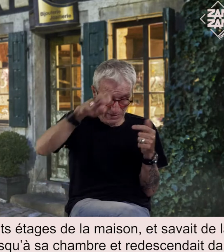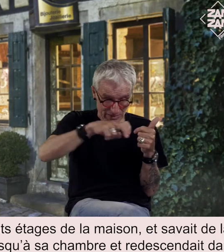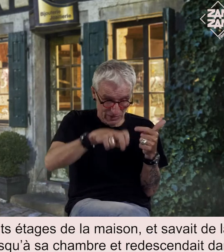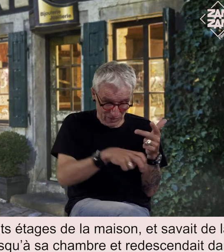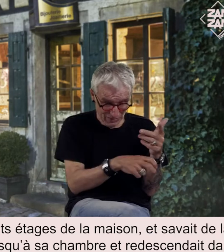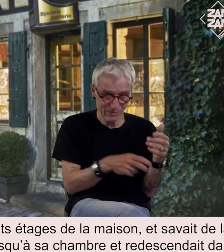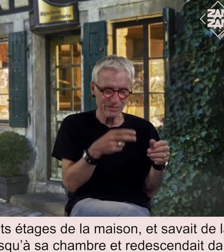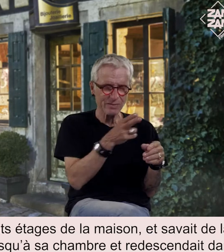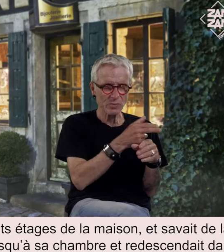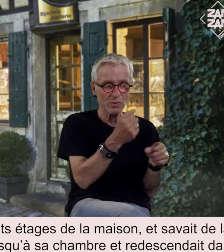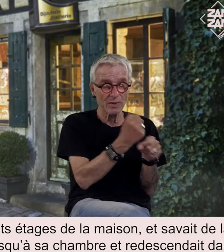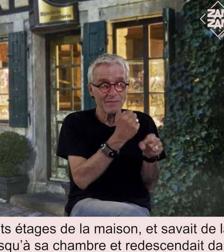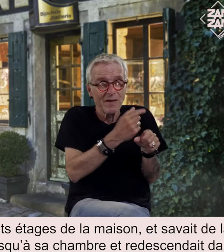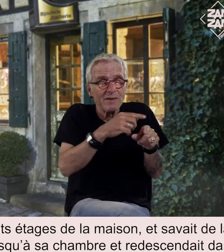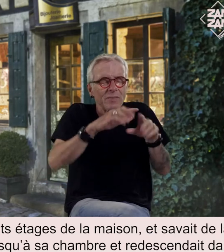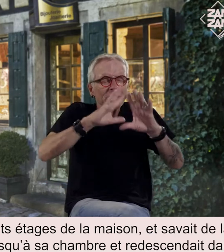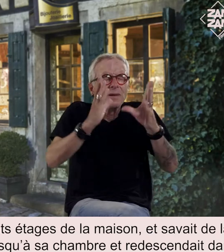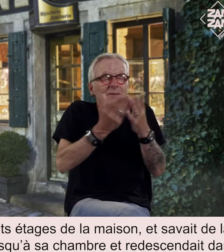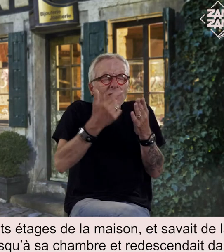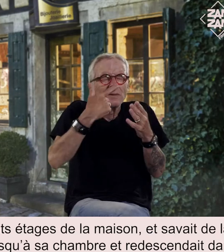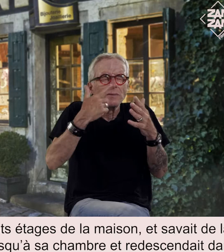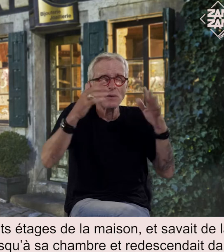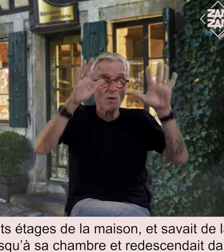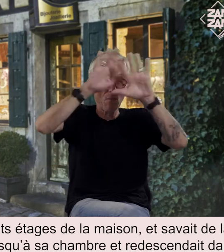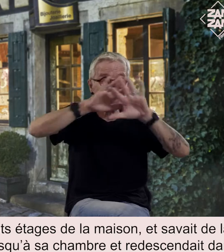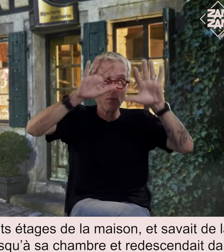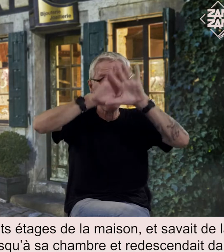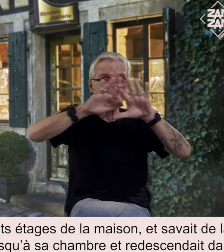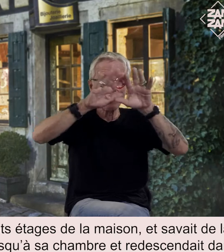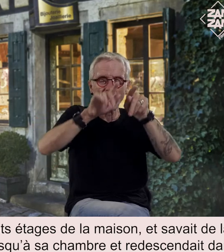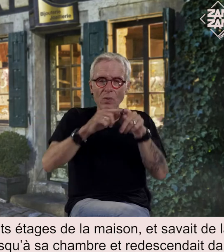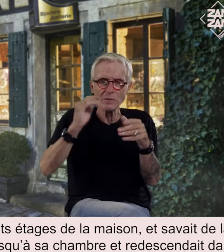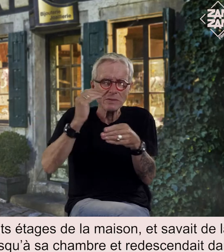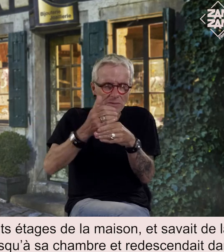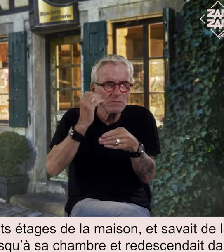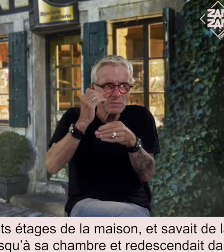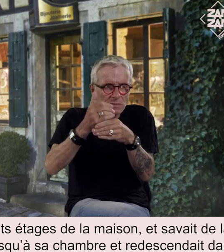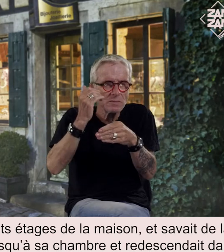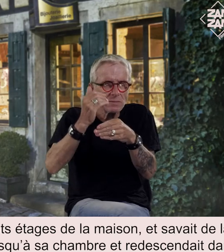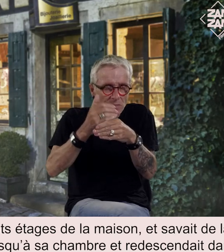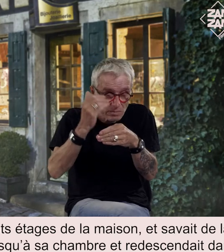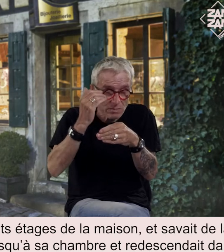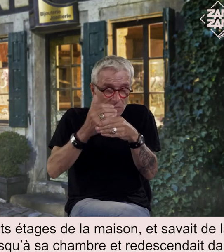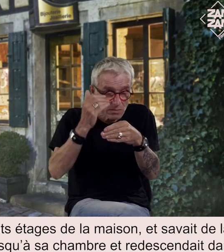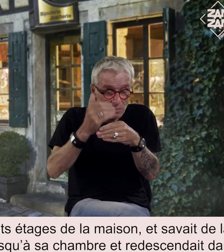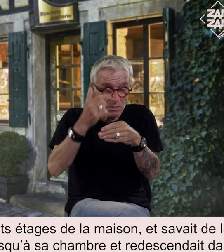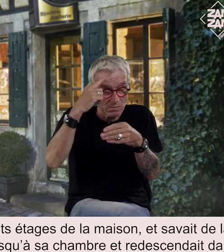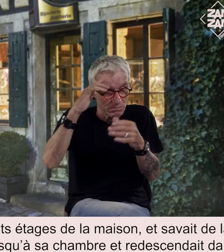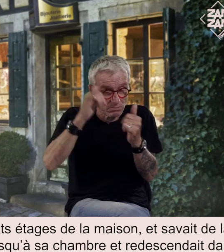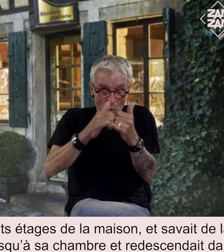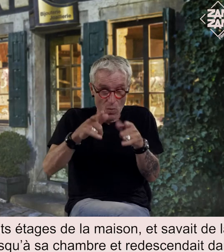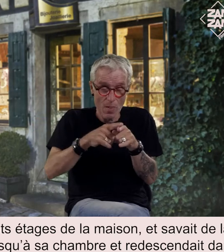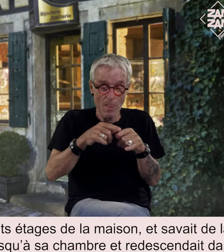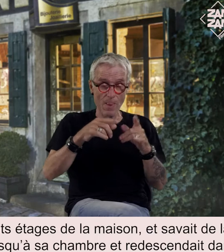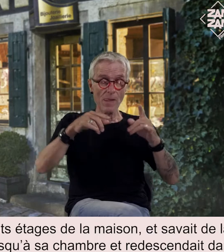dans son cabinet de travail. Mais tout cela lui semblait très vague et sa torpeur était telle qu'elle ne songeait même pas à s'étendre sur le